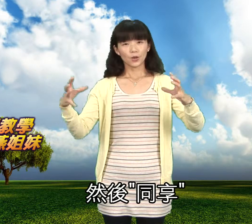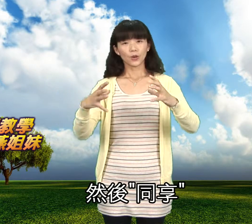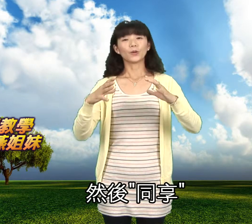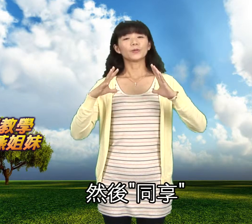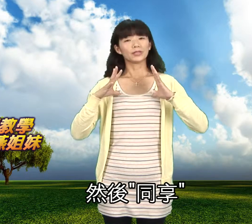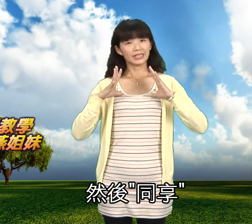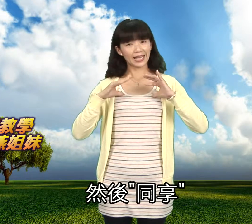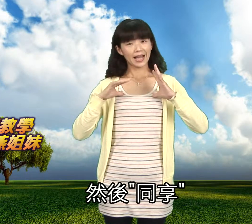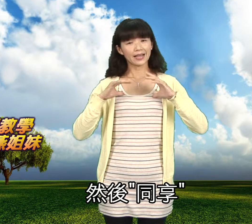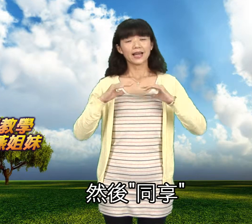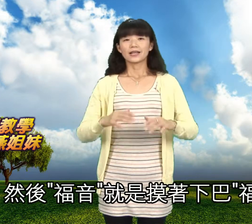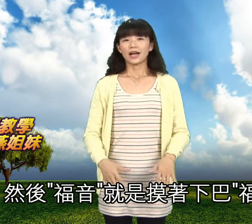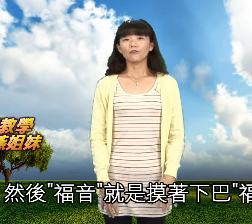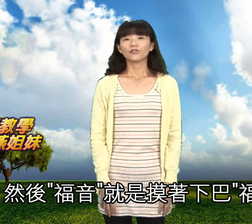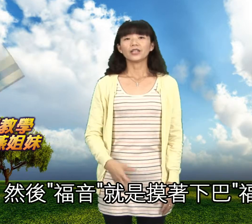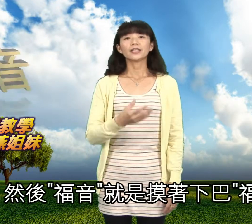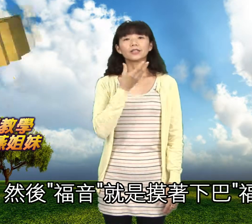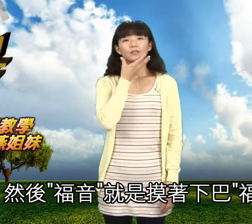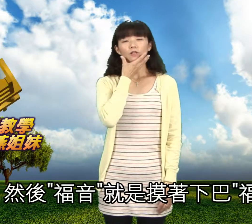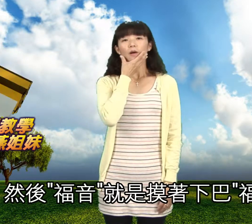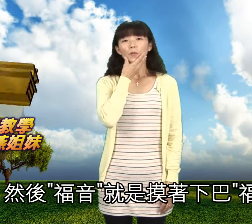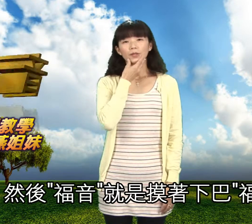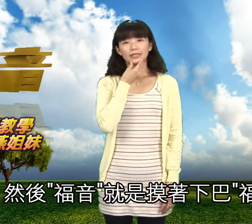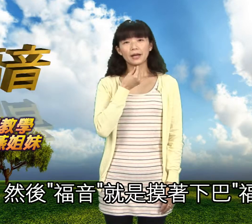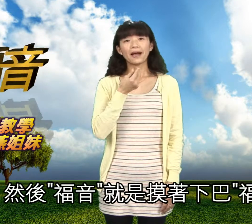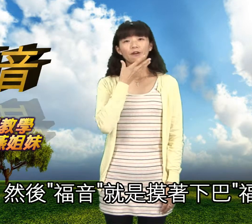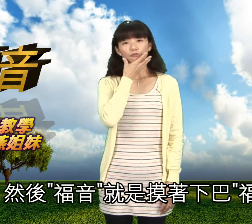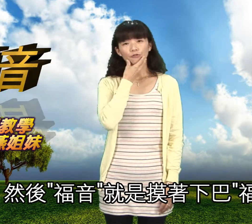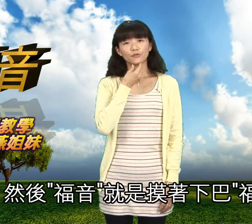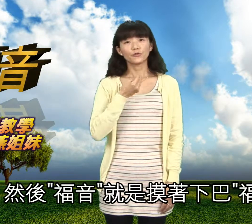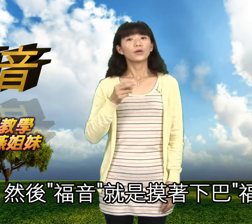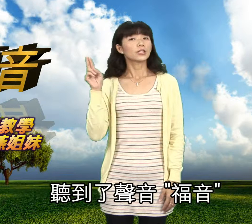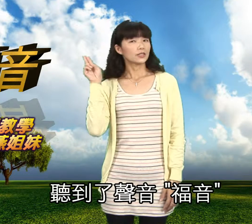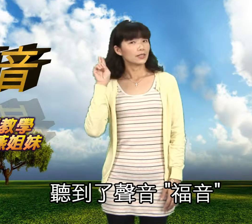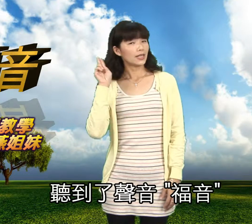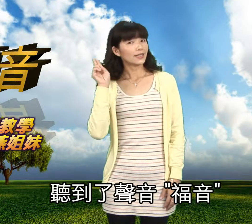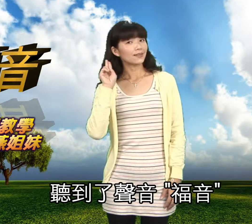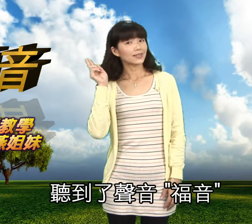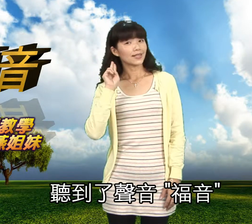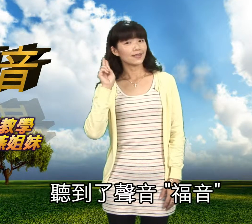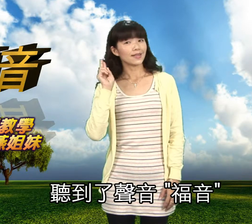同享。然后福音呢，就是摸着下巴福，听到的声音。